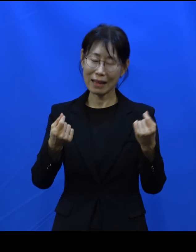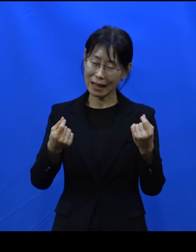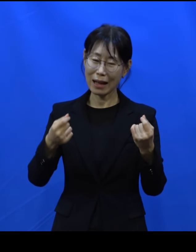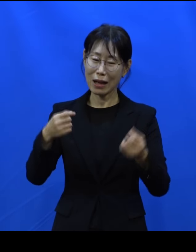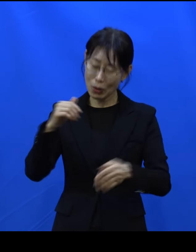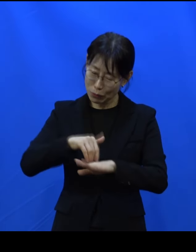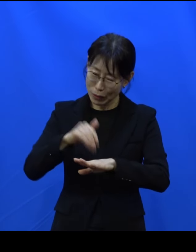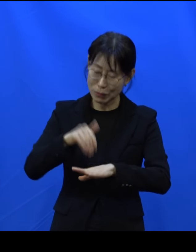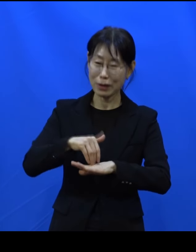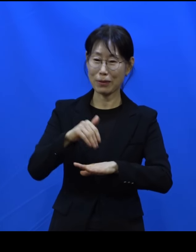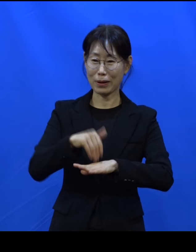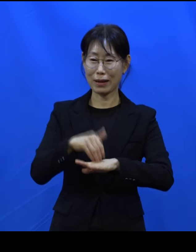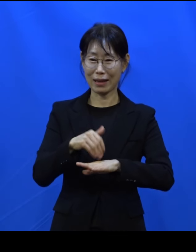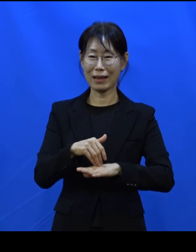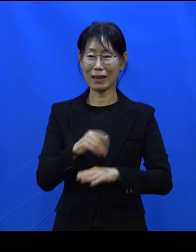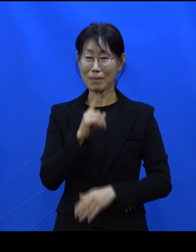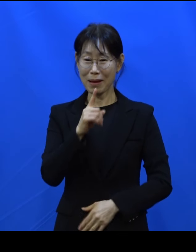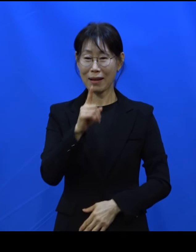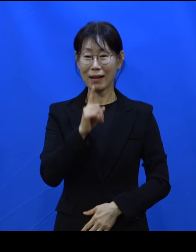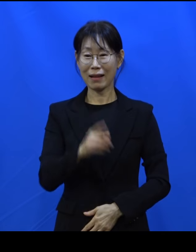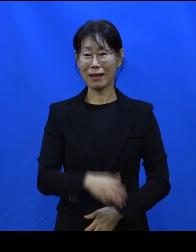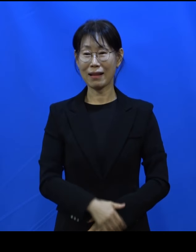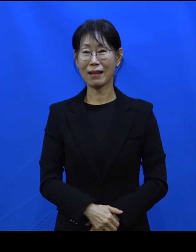근데 나중에는 뭐래요?